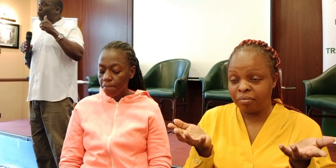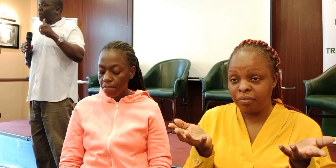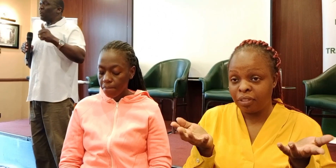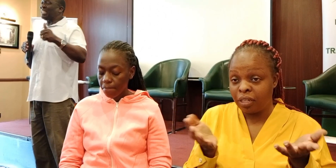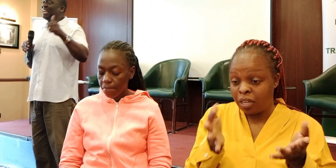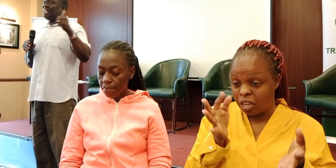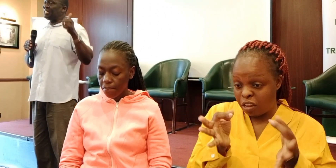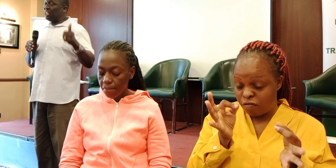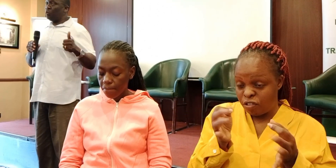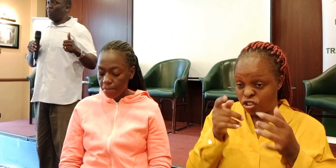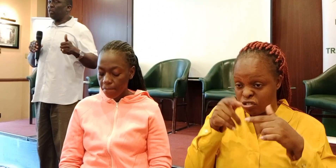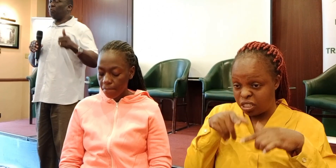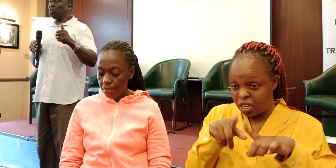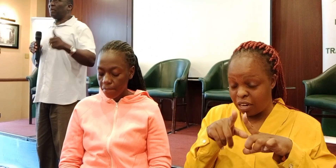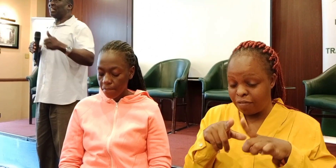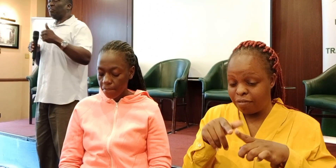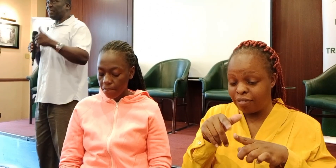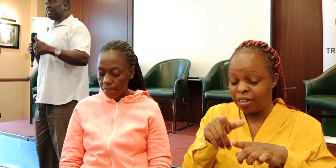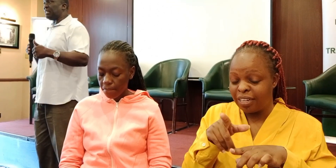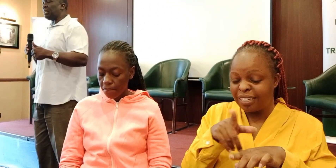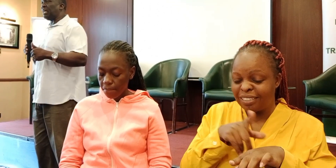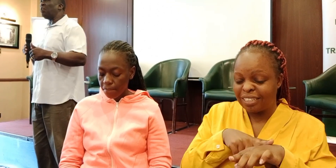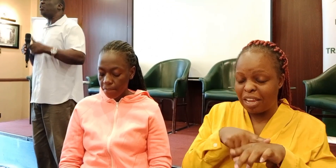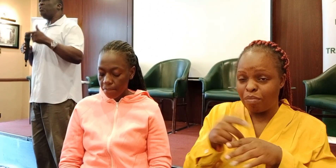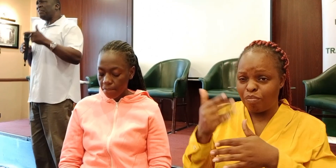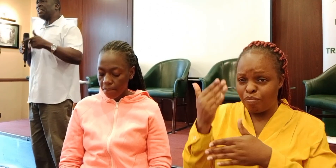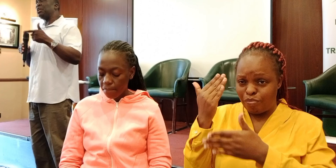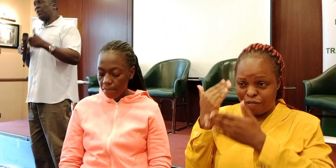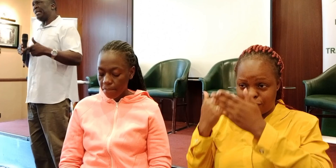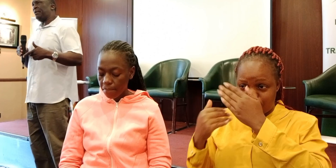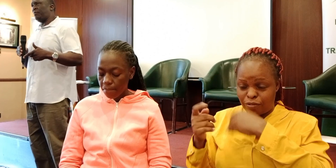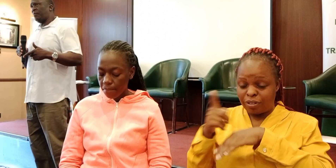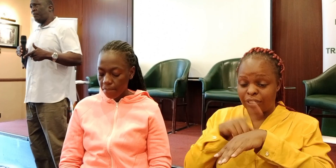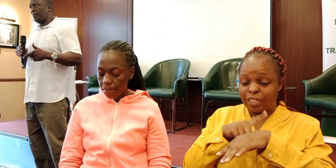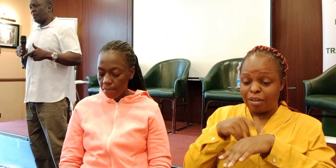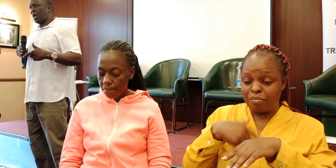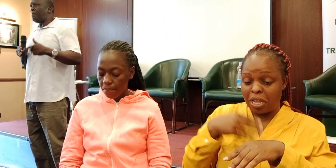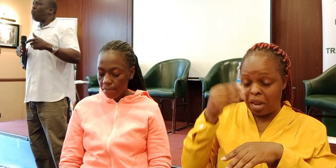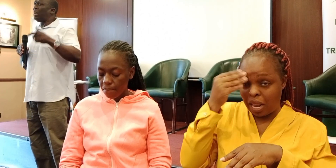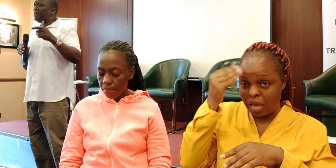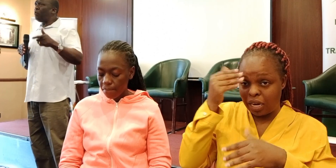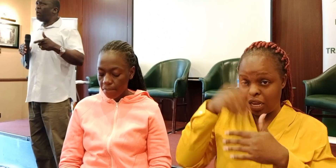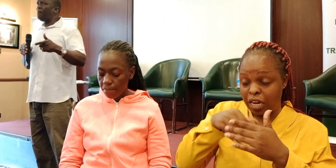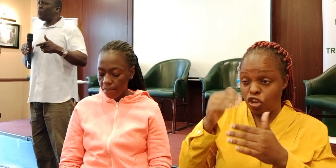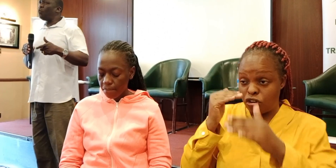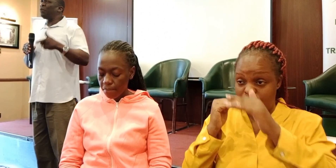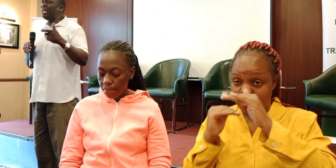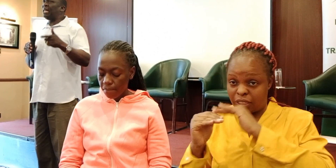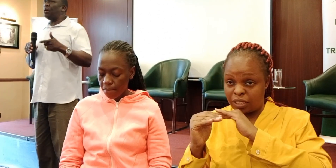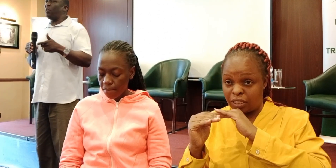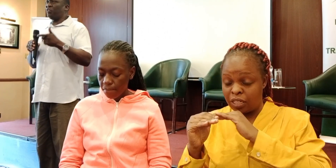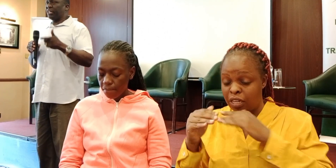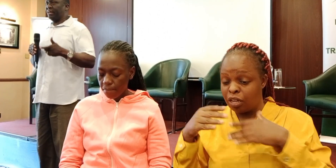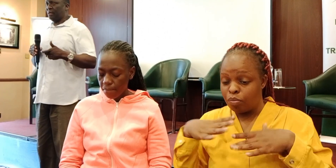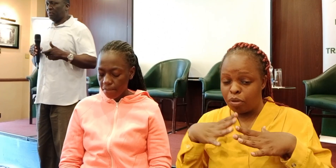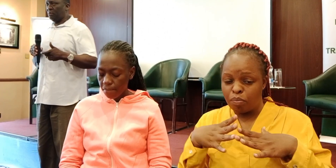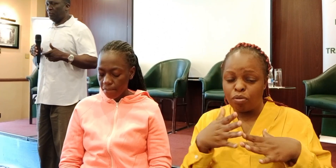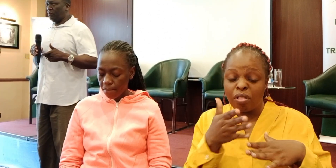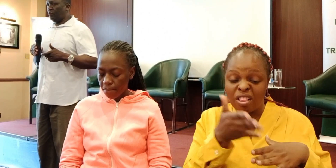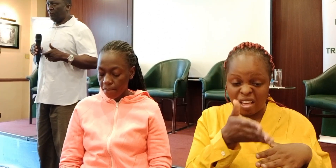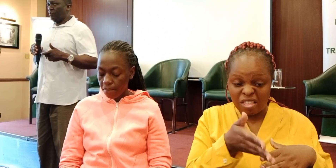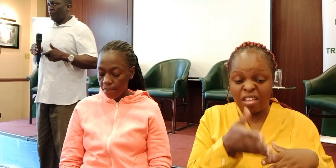Kama umekwepa katika karne zetu ambazo tumesoma katika university, ilikuwa ni university kikuli, ambao walipwa ukila